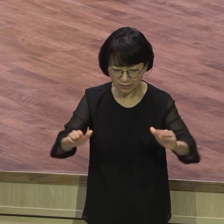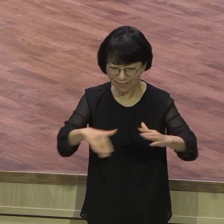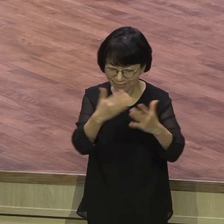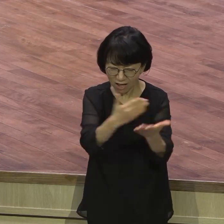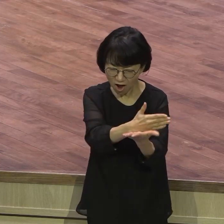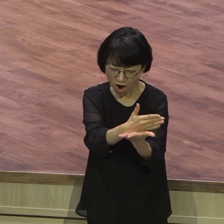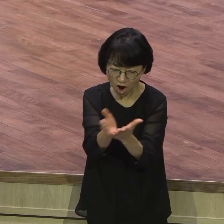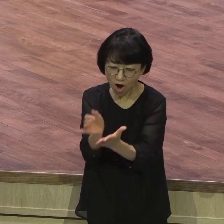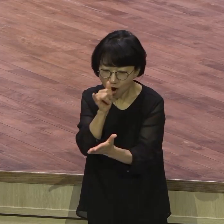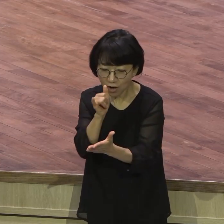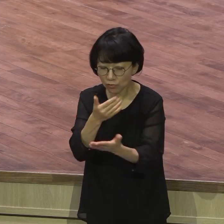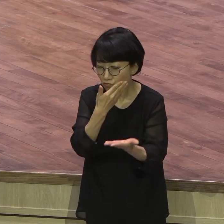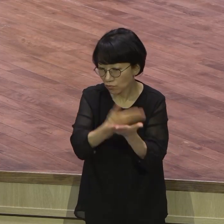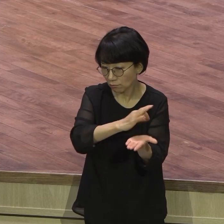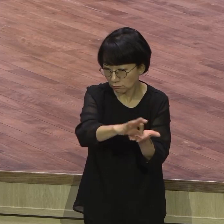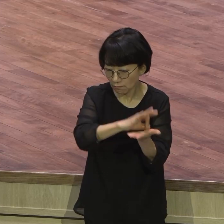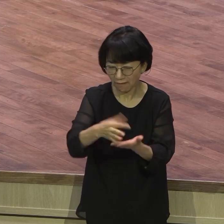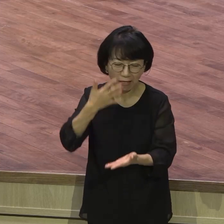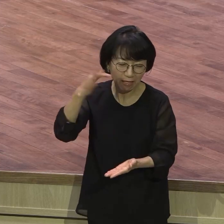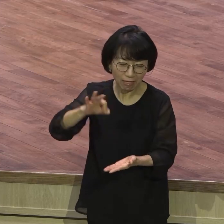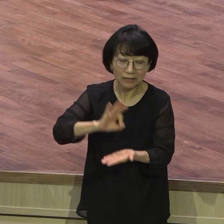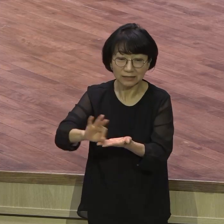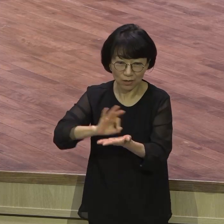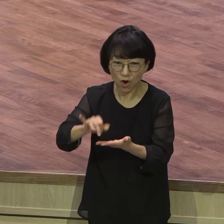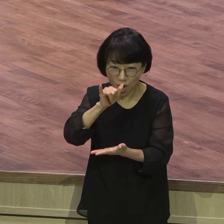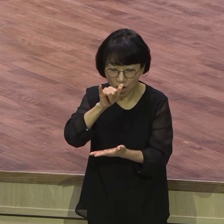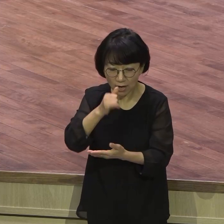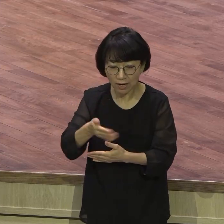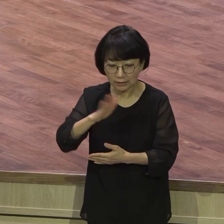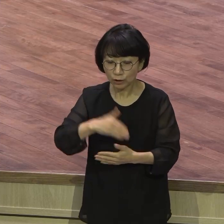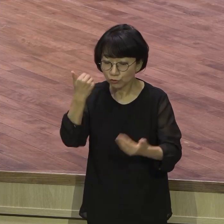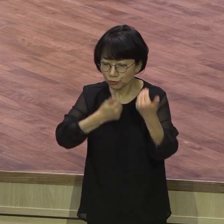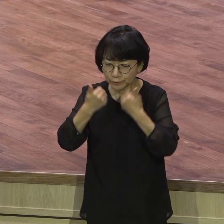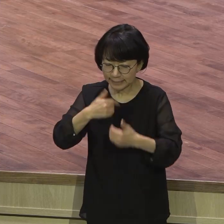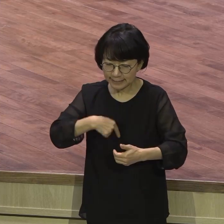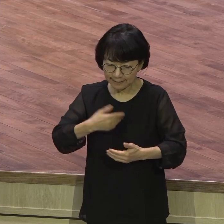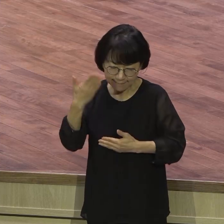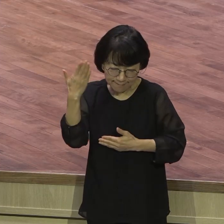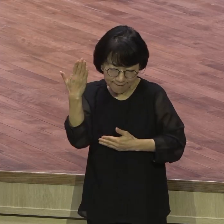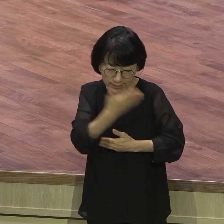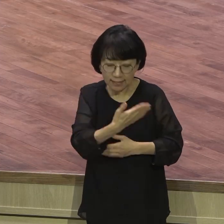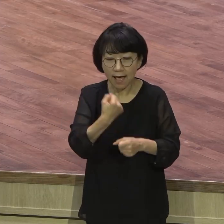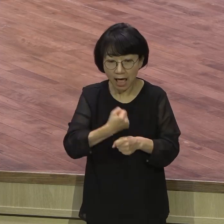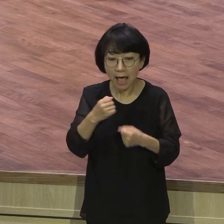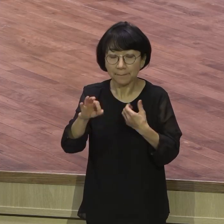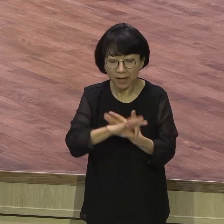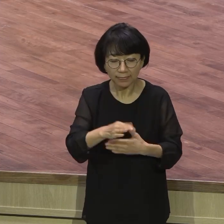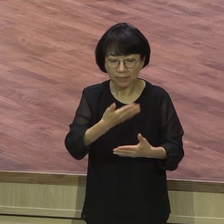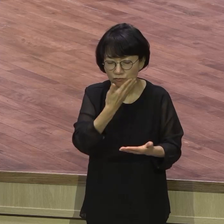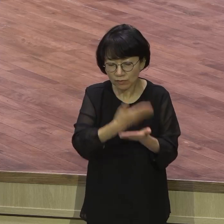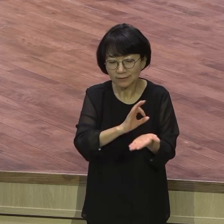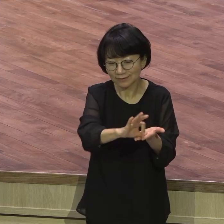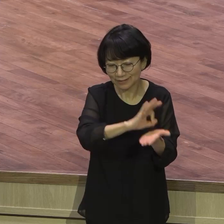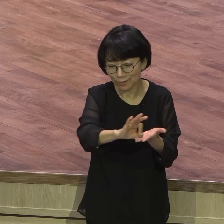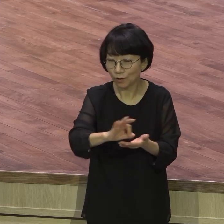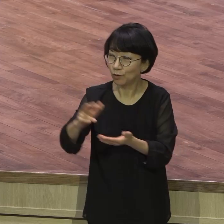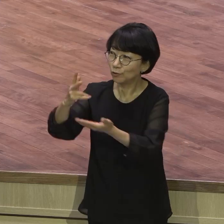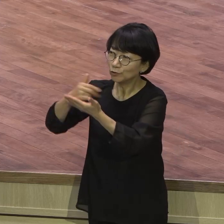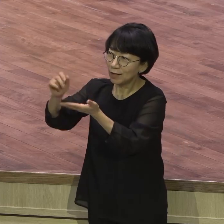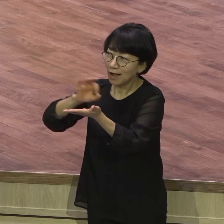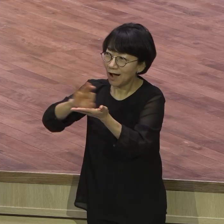것도 있나 그러므로 누구든지 이런 것에서 자기를 깨끗하게 하면 귀히 서는 그릇이 돼요 거룩하고 주인의